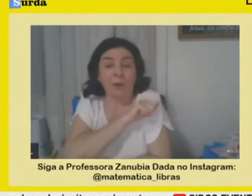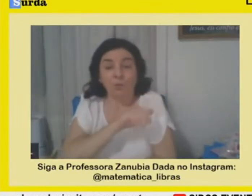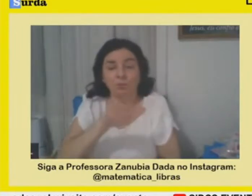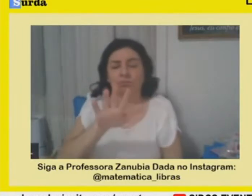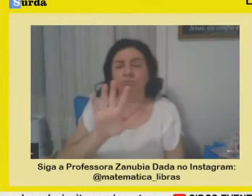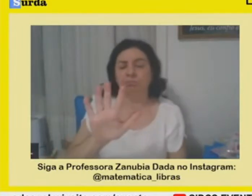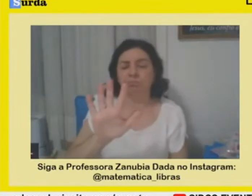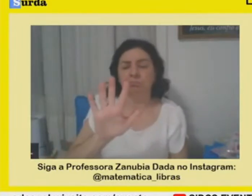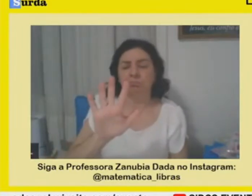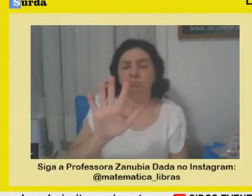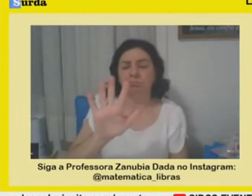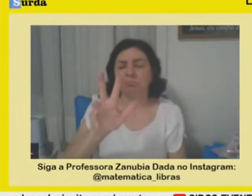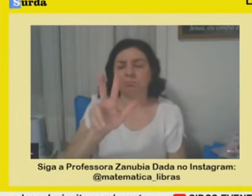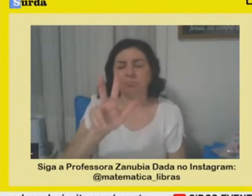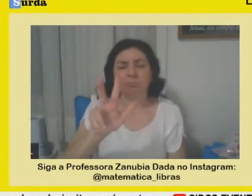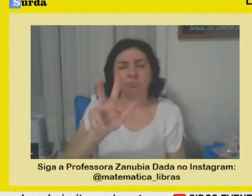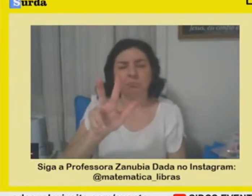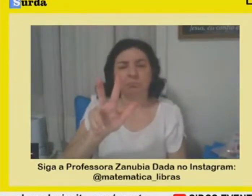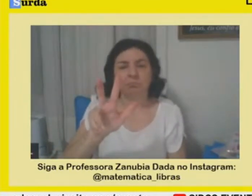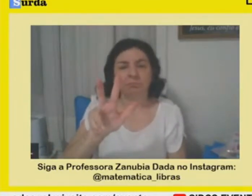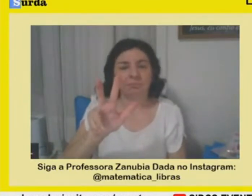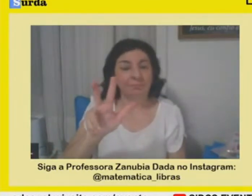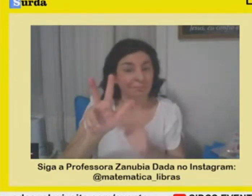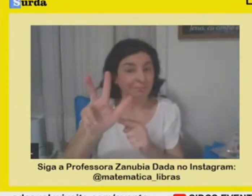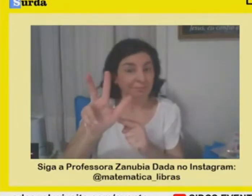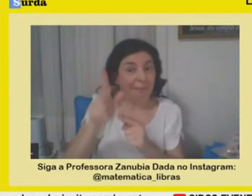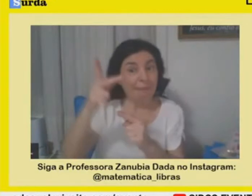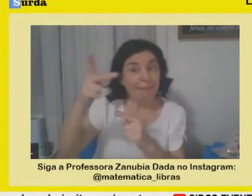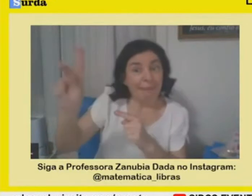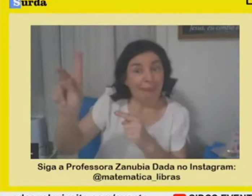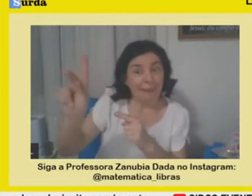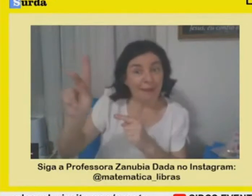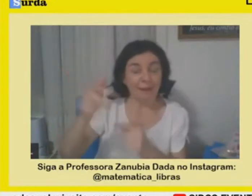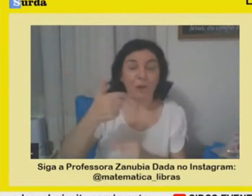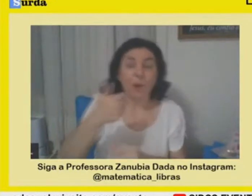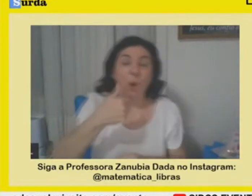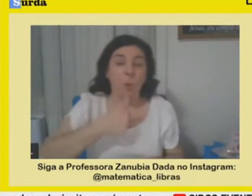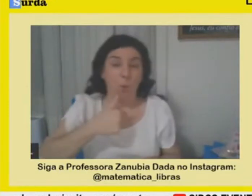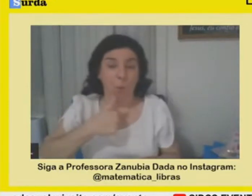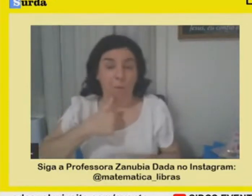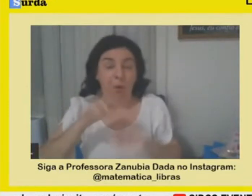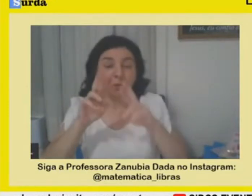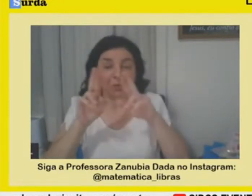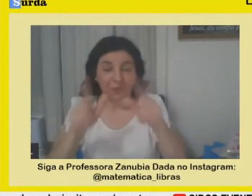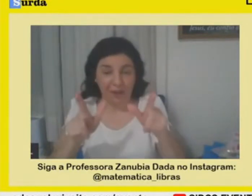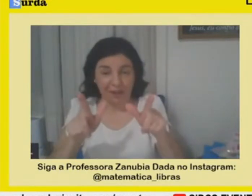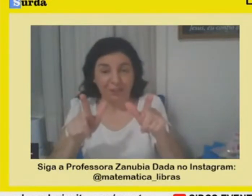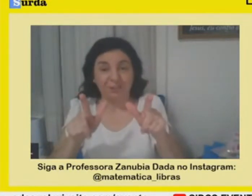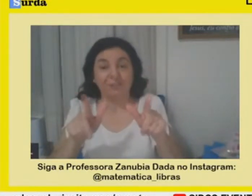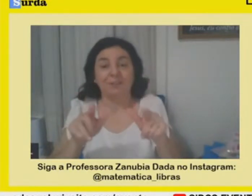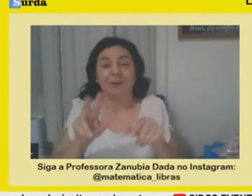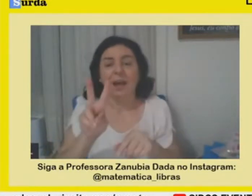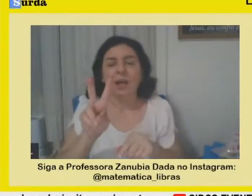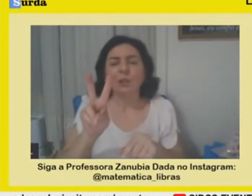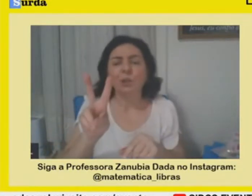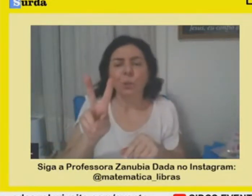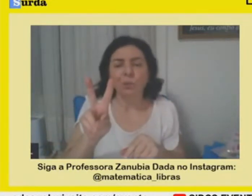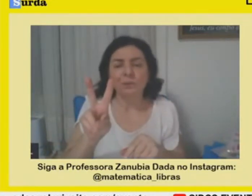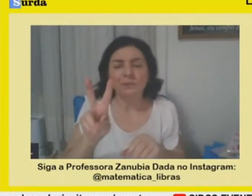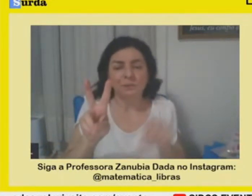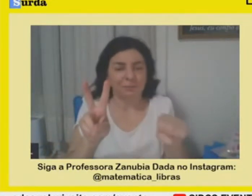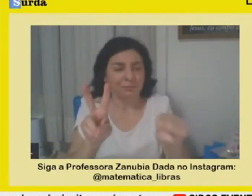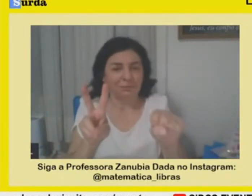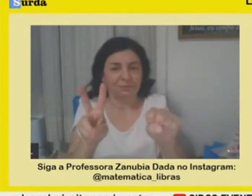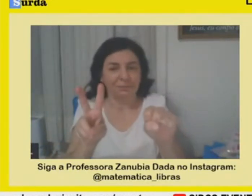E cada aluno vai fazer de um jeito diferente, ó. 5 tira 2, sobrou 3. O aluno fez assim.